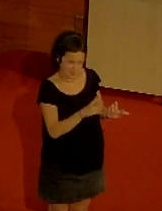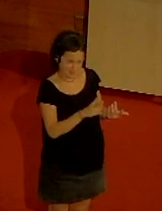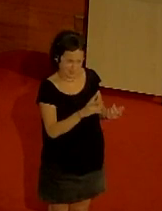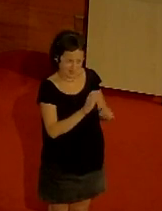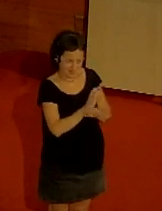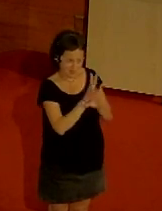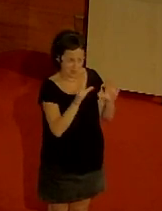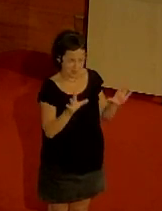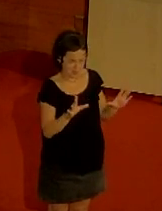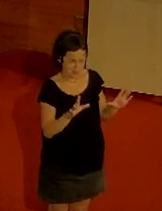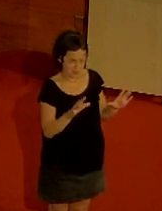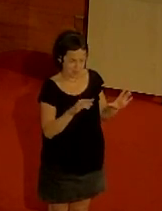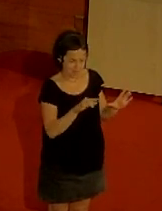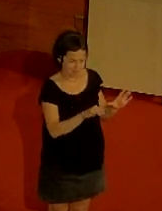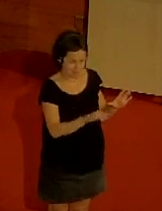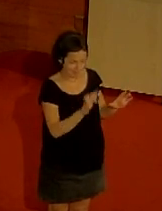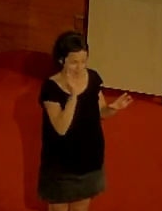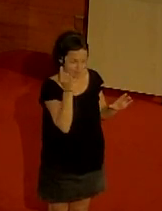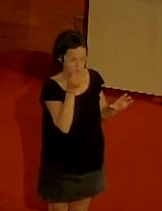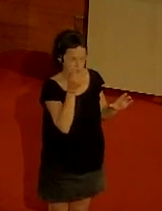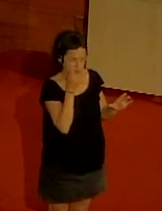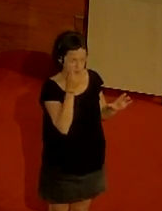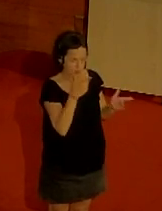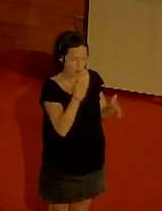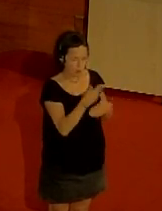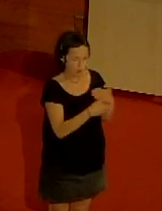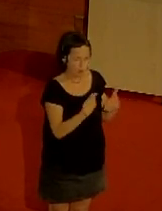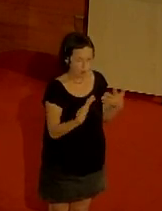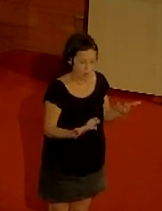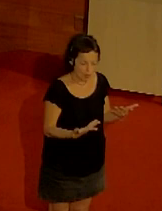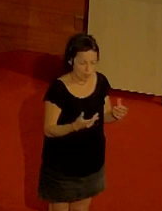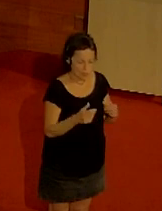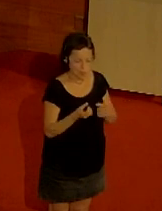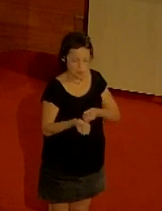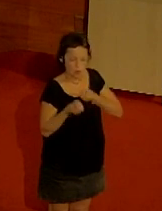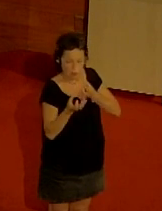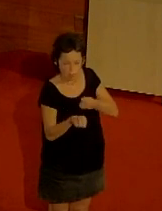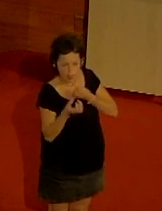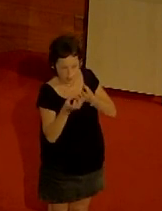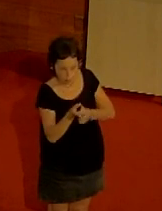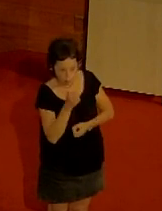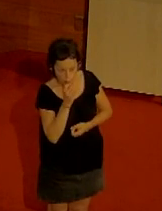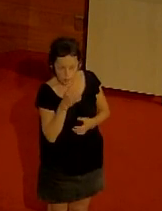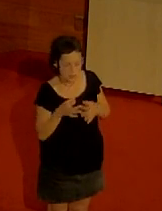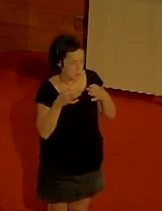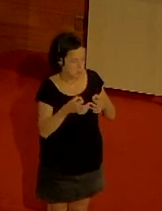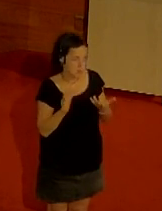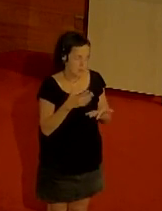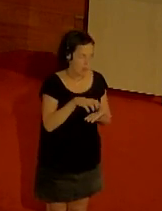también de cuáles son los procesos que mueven eso, ¿no? Y cómo contarlo, bueno, siempre la duda, ¿no? Entonces,